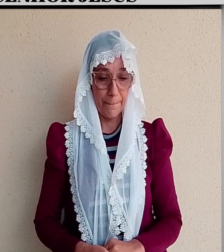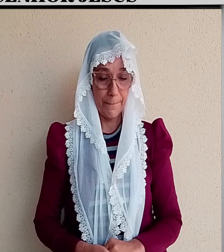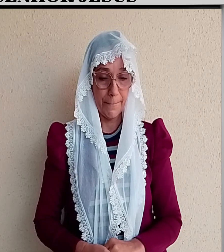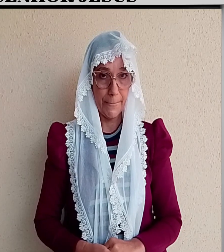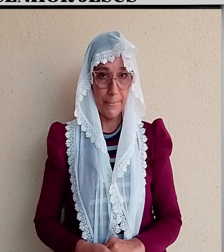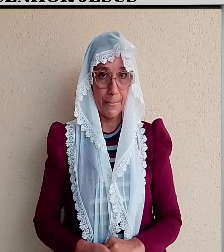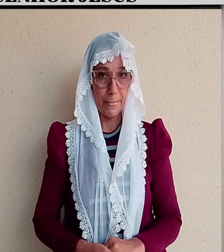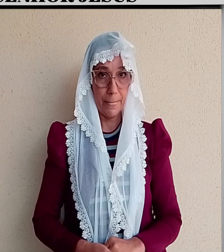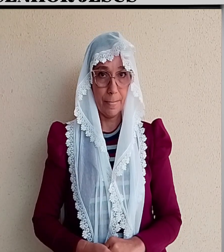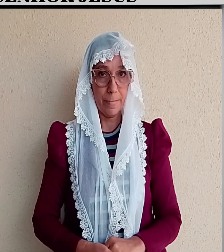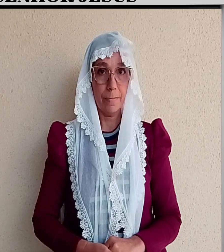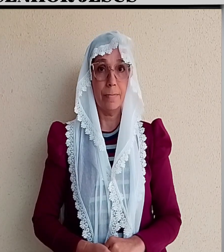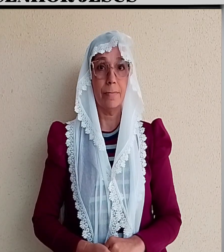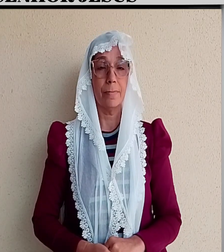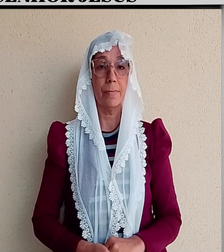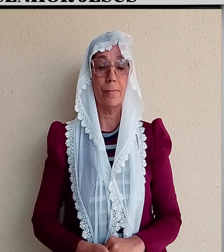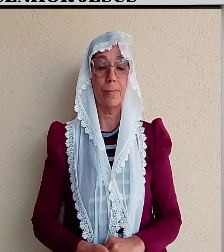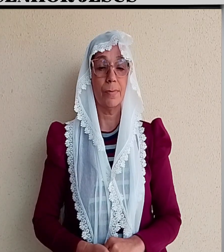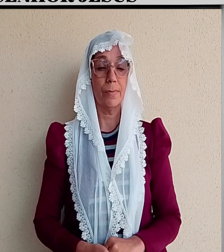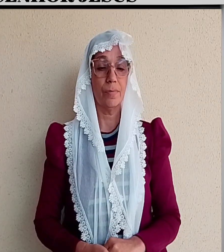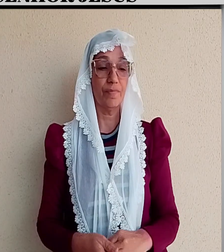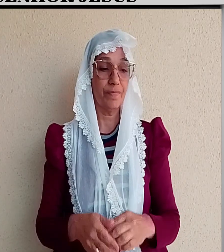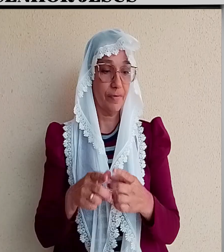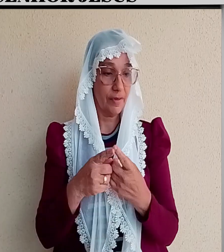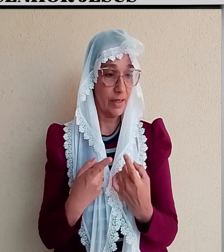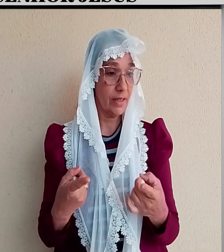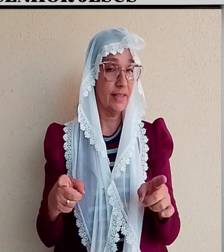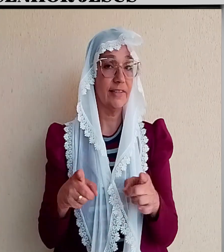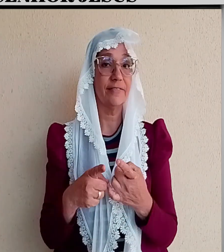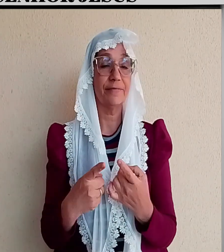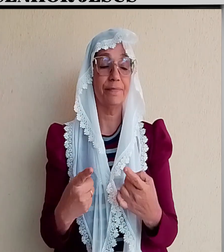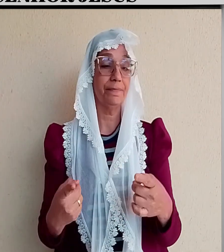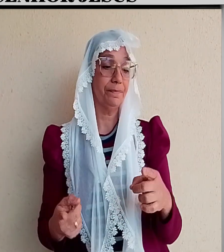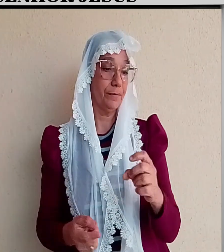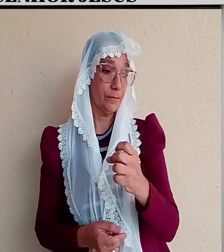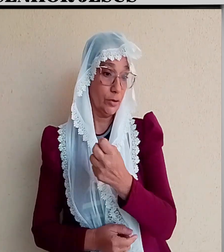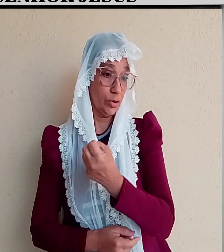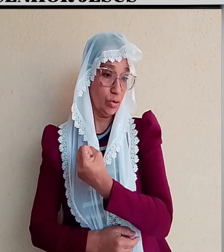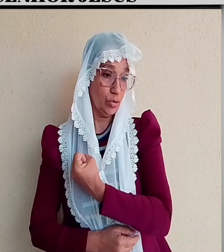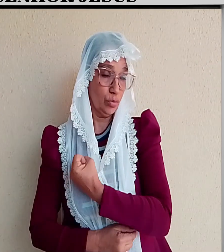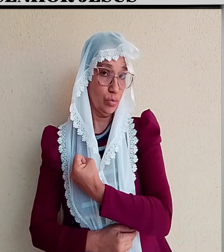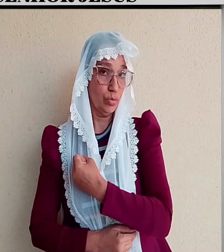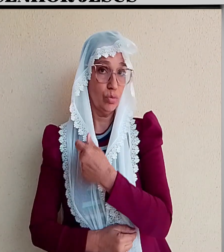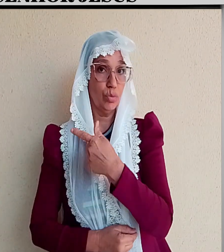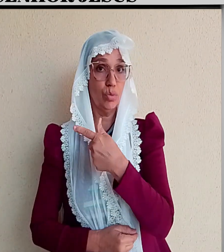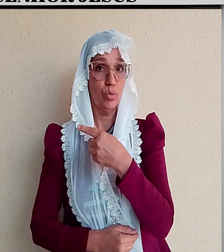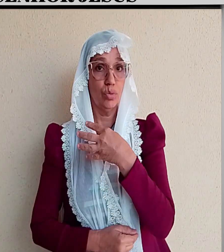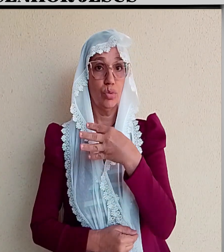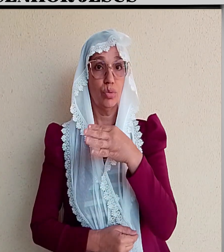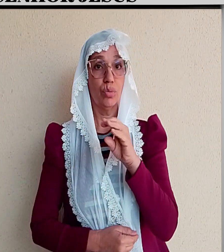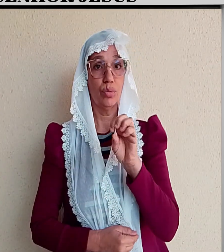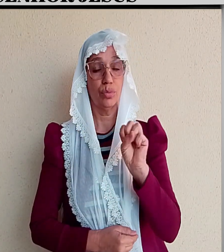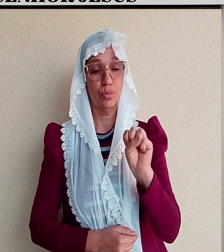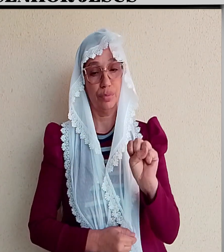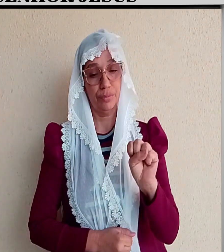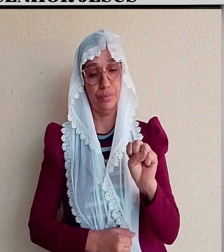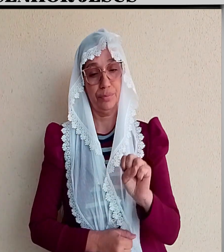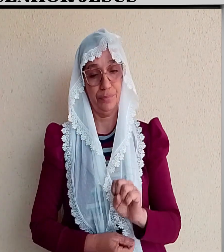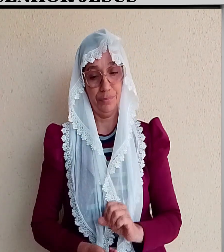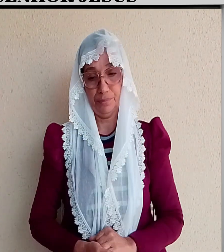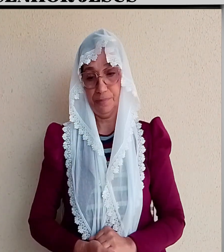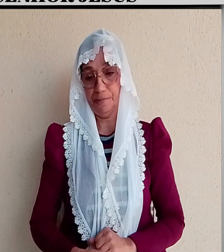Aleluia. Aleluia. 248. Louvamos a Deus com o cântico 248.